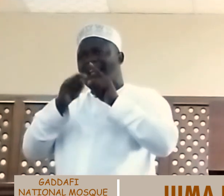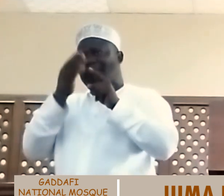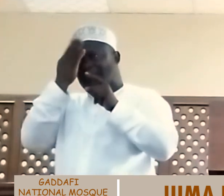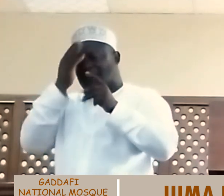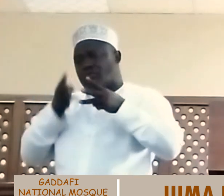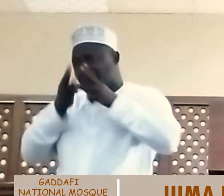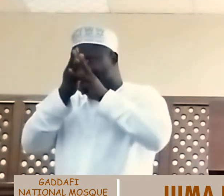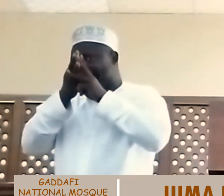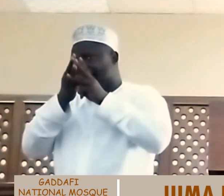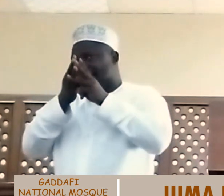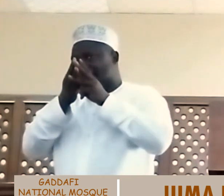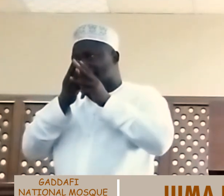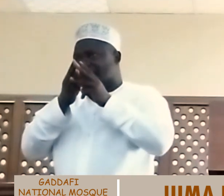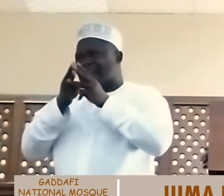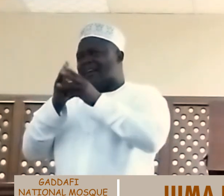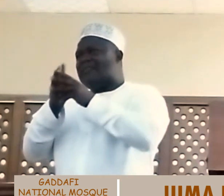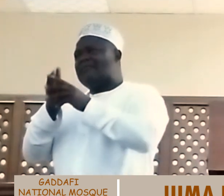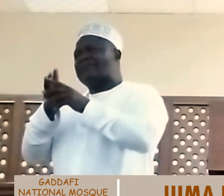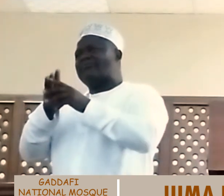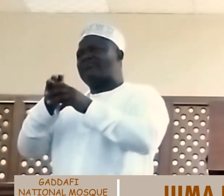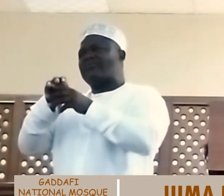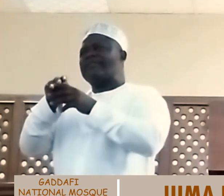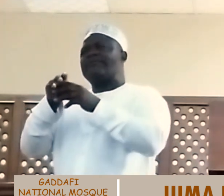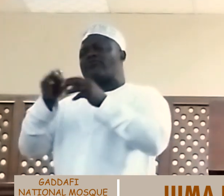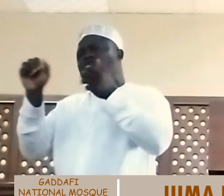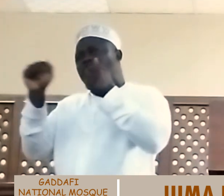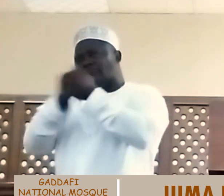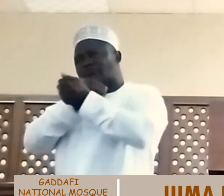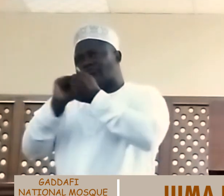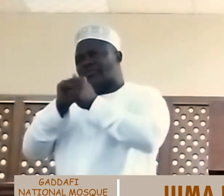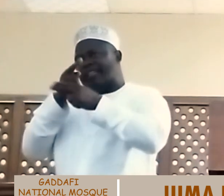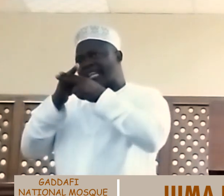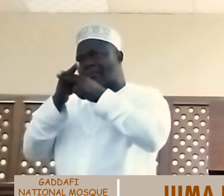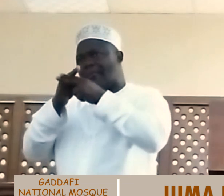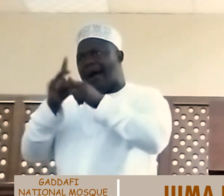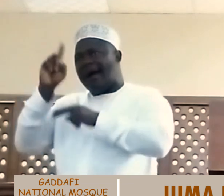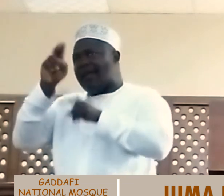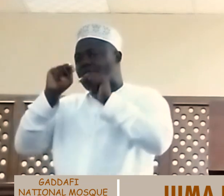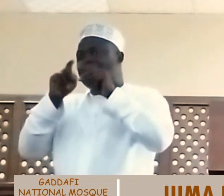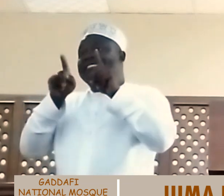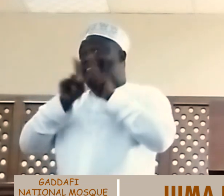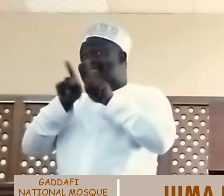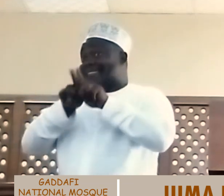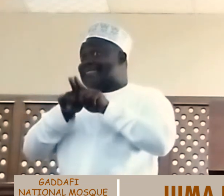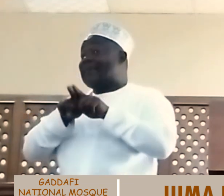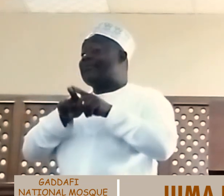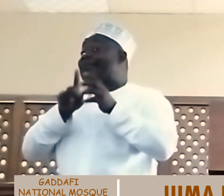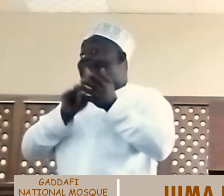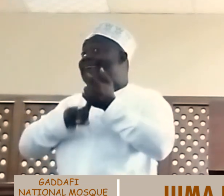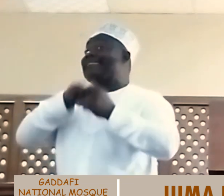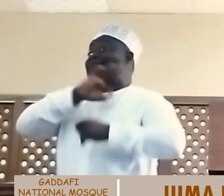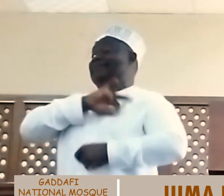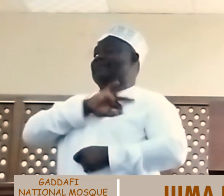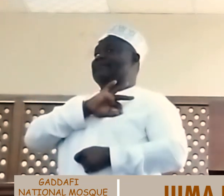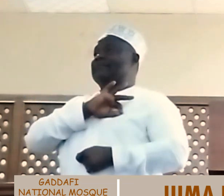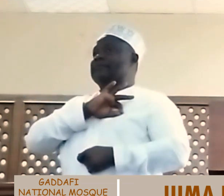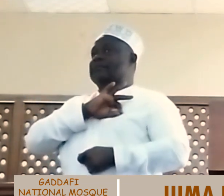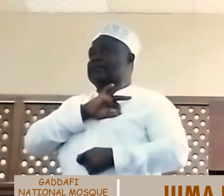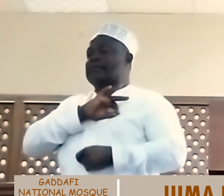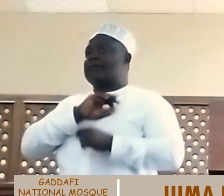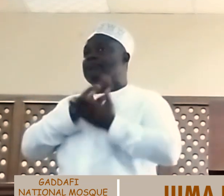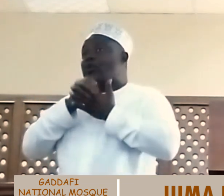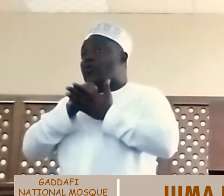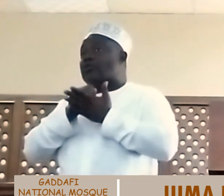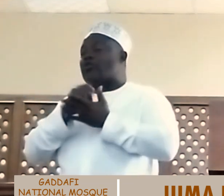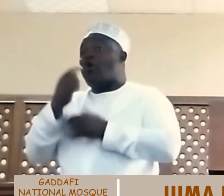nga tajoze nga tajoze Allah era asigala esigala naye ebalibwa nga irimu so sikugamba nti